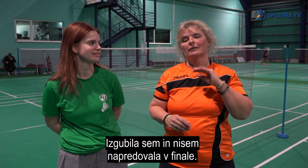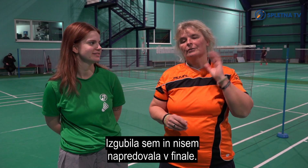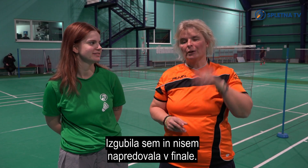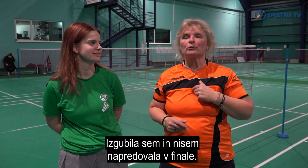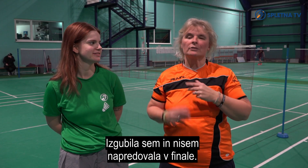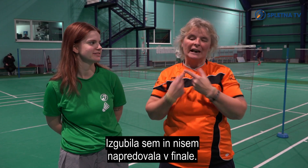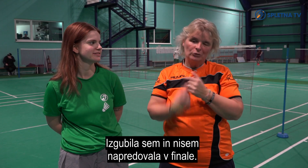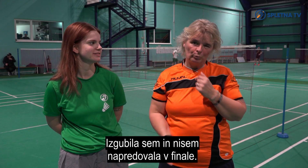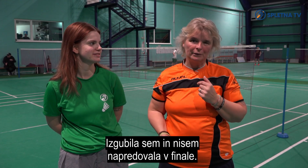nisem napredovala v finale.